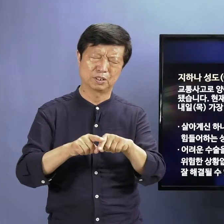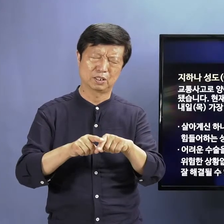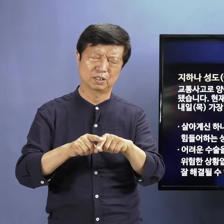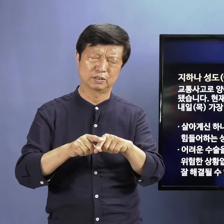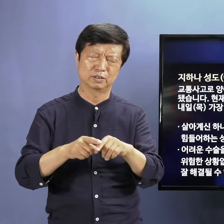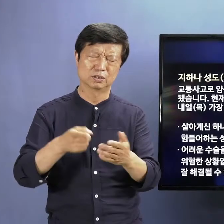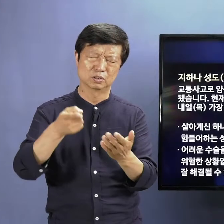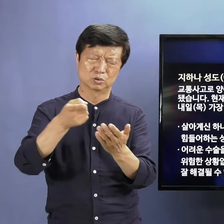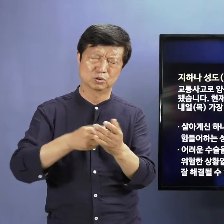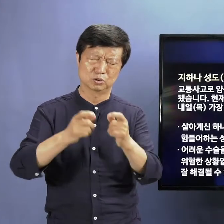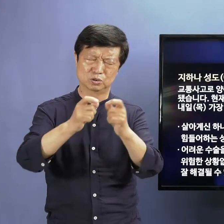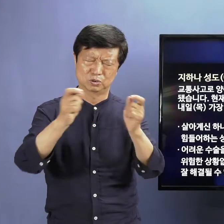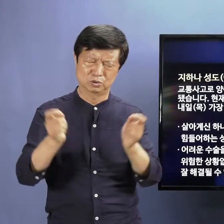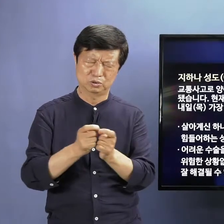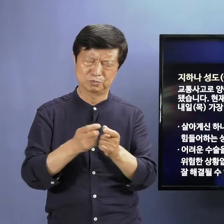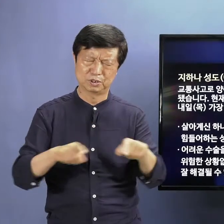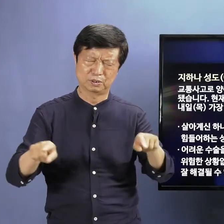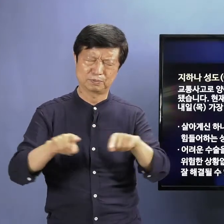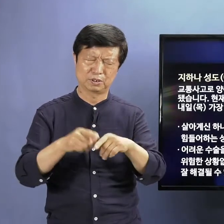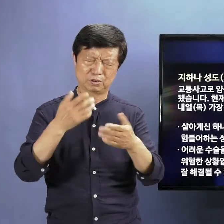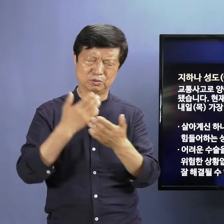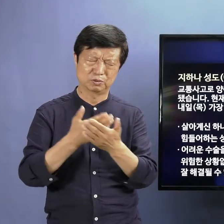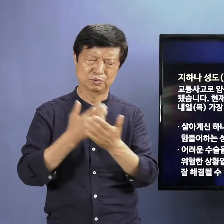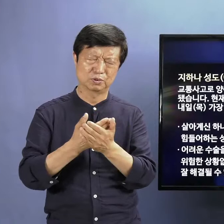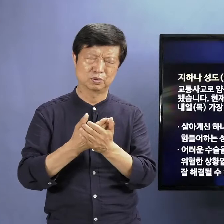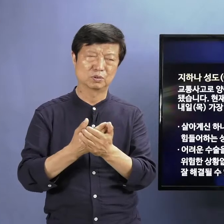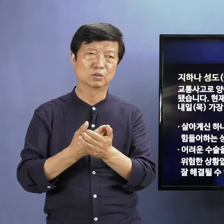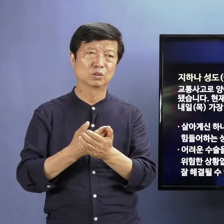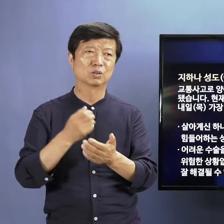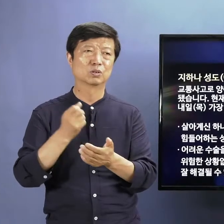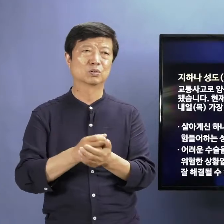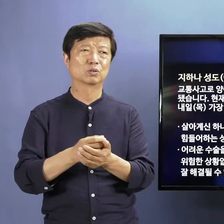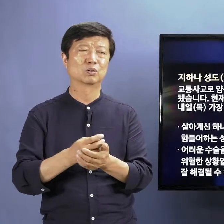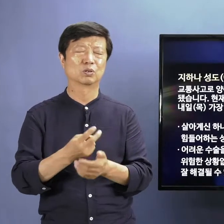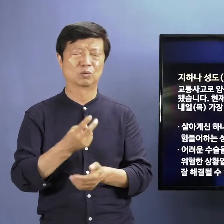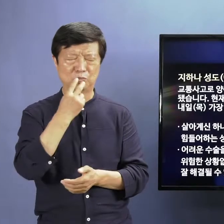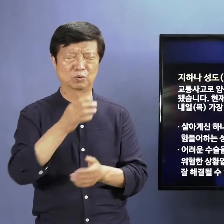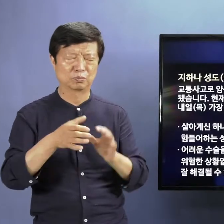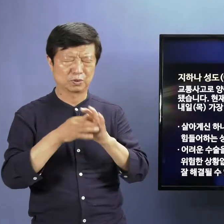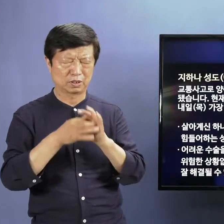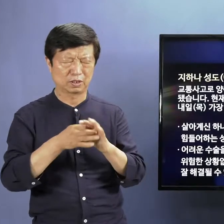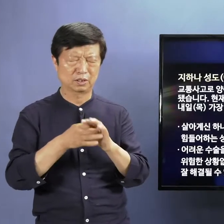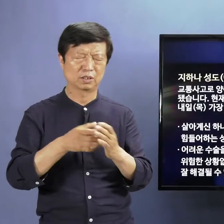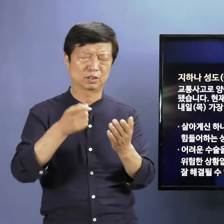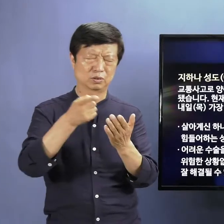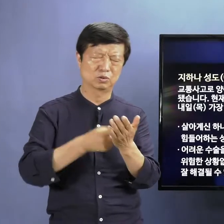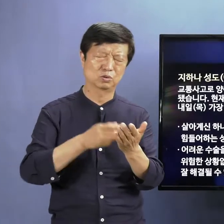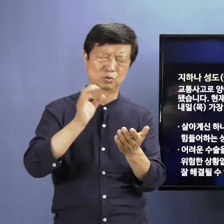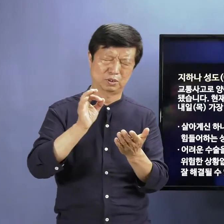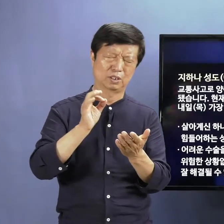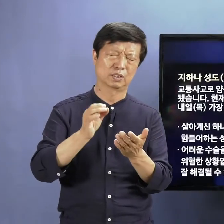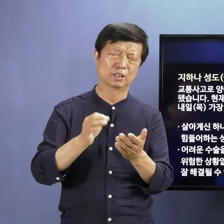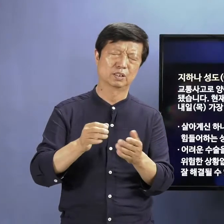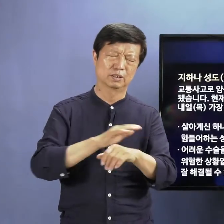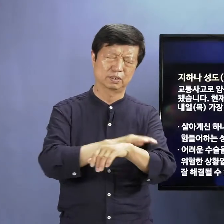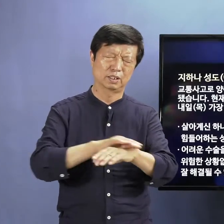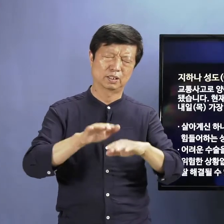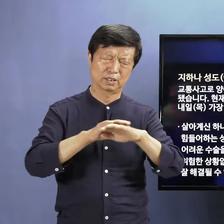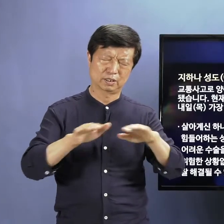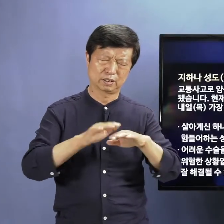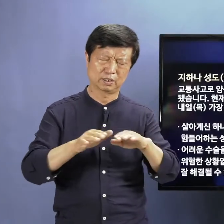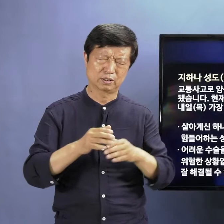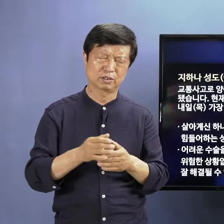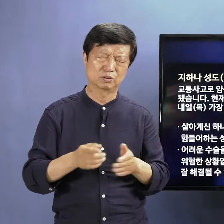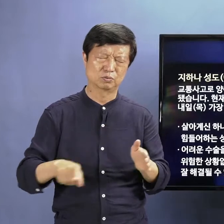있도록 주님 역사하여 주옵소서. 또 보험 문제와 치료비가 잘 해결될 수 있도록 주의 은혜를 베풀어 주시옵소서. 우리